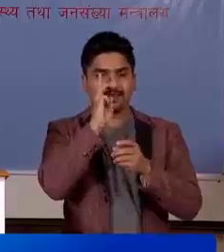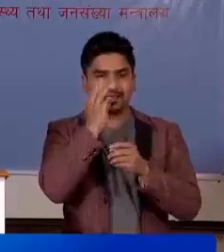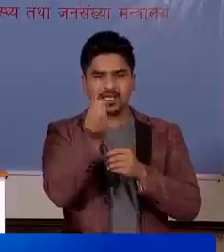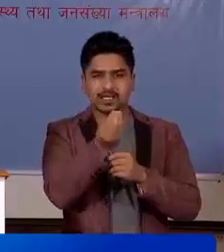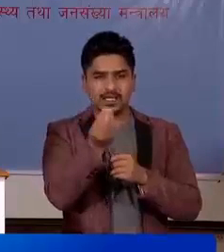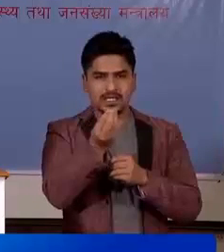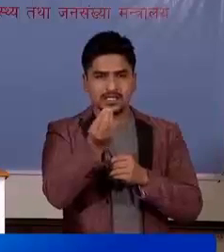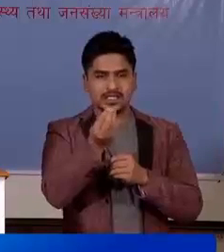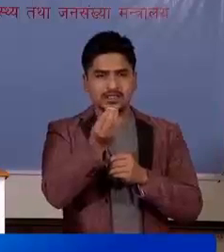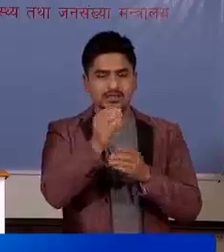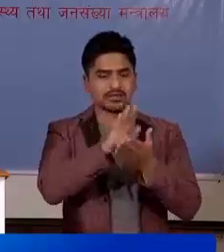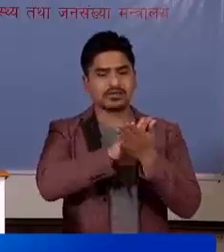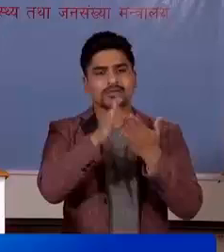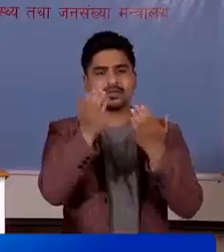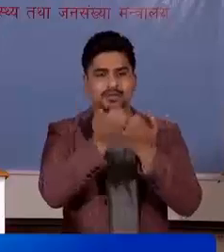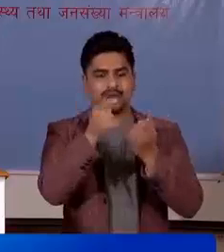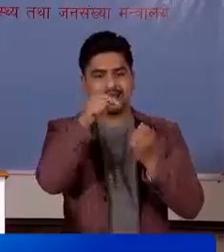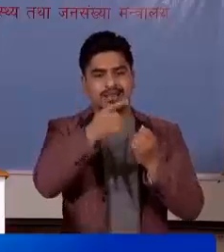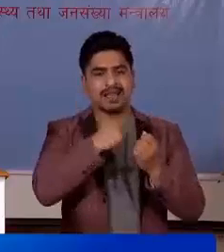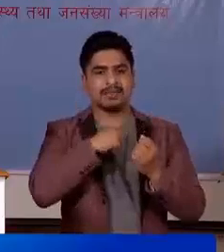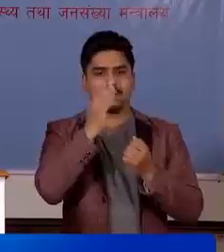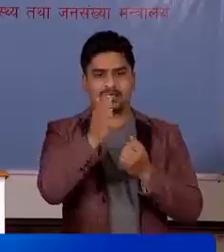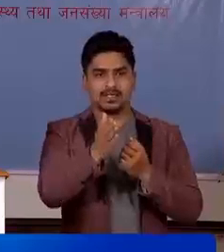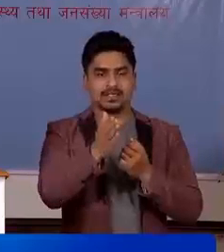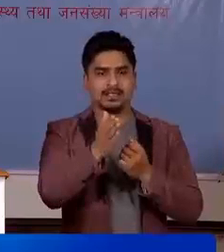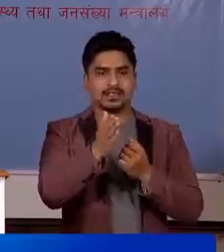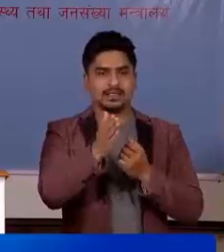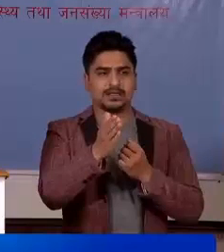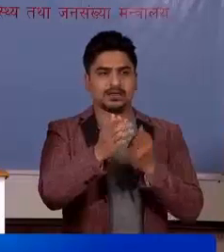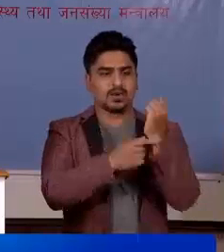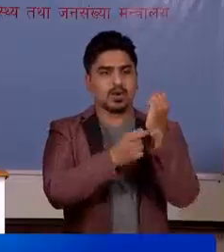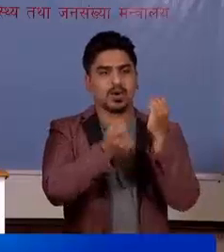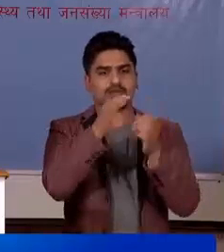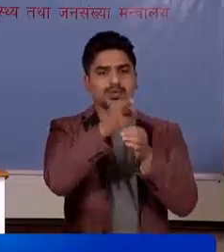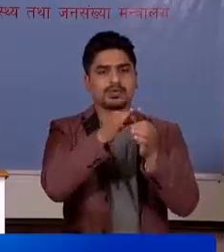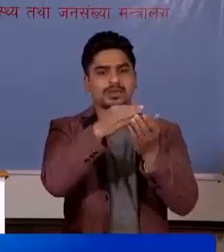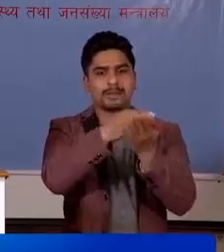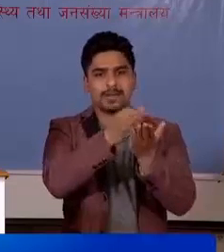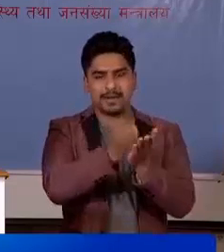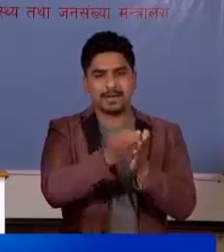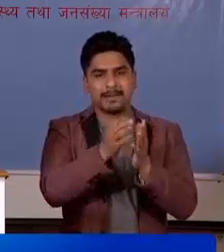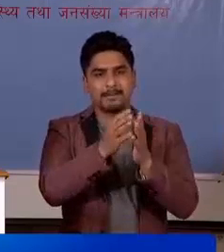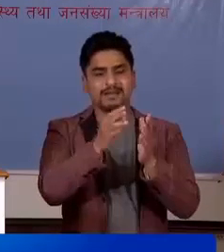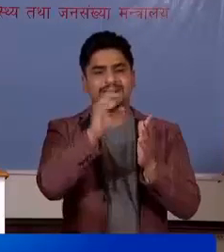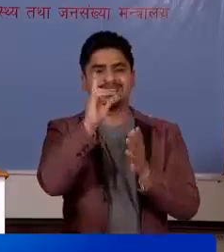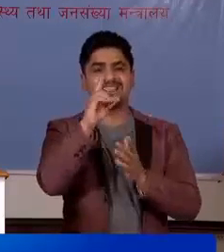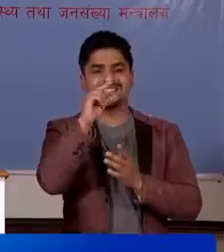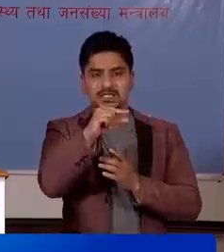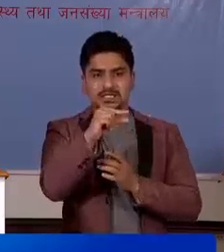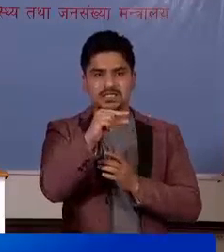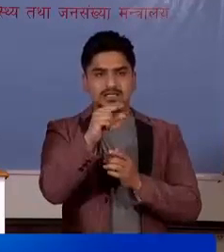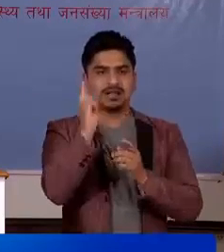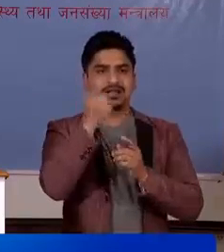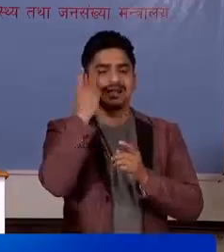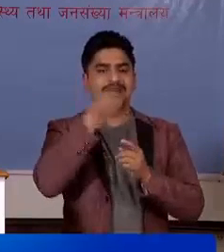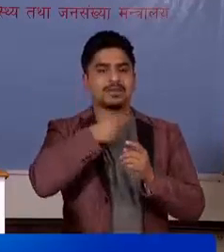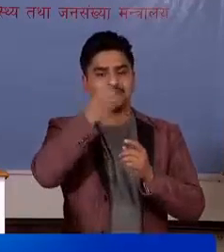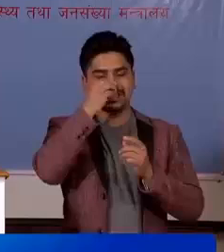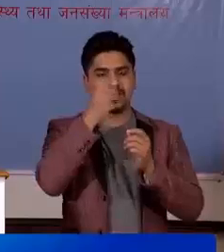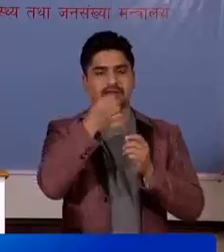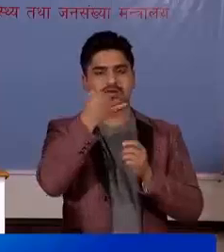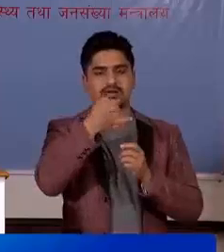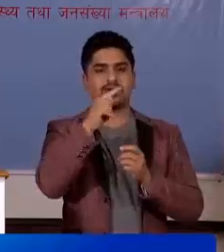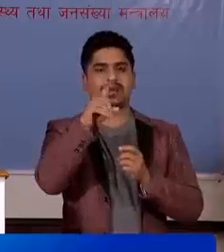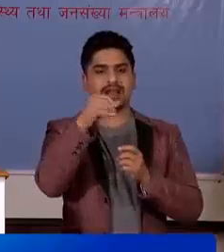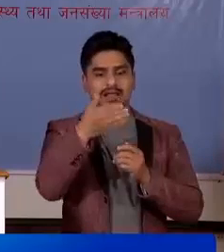केहि प्रस्ट पारे दिनुब आज़ आमीले अउसदी बेवस्ता विवाग का माहनिर्देशक नारान प्रसाद धकाल